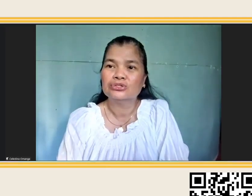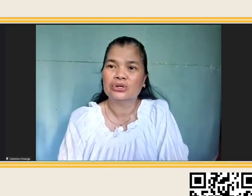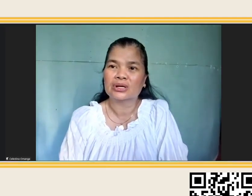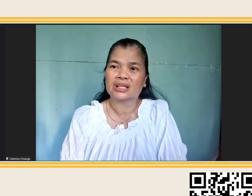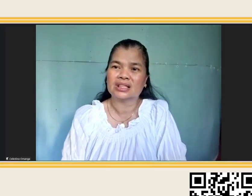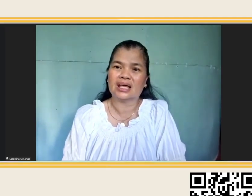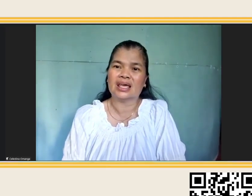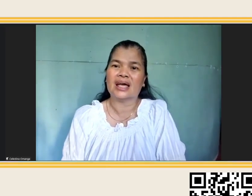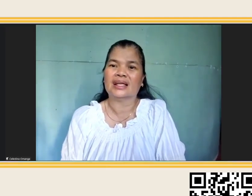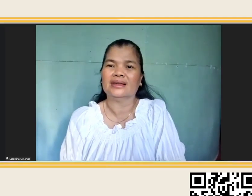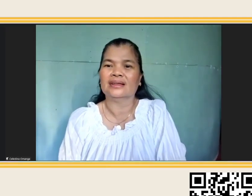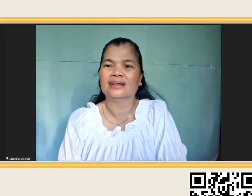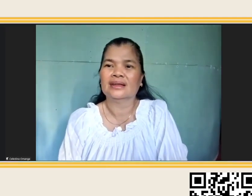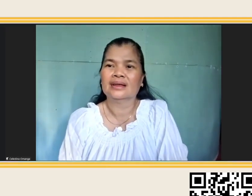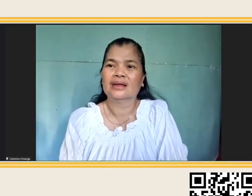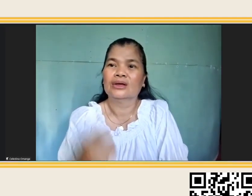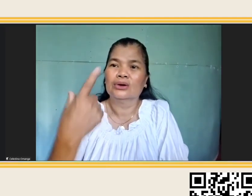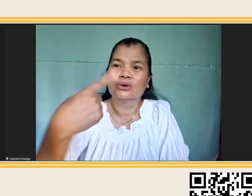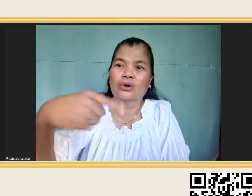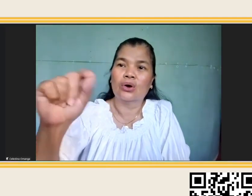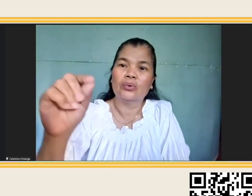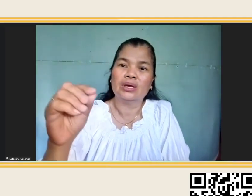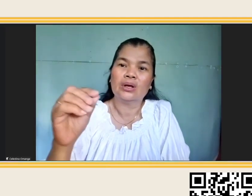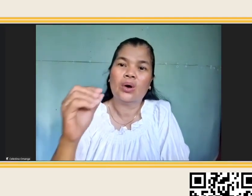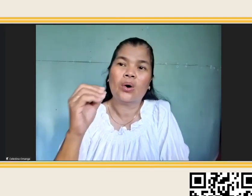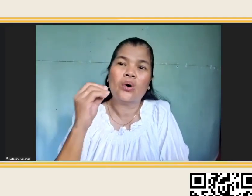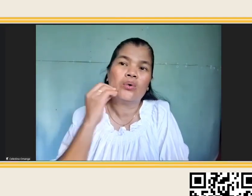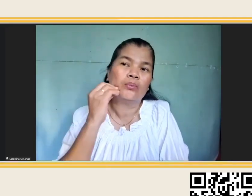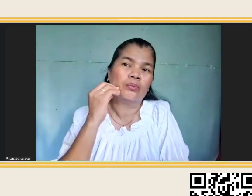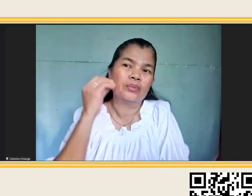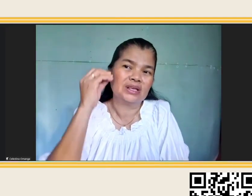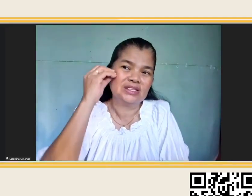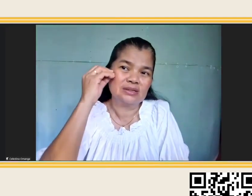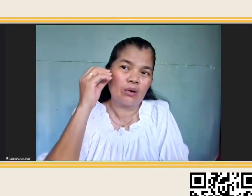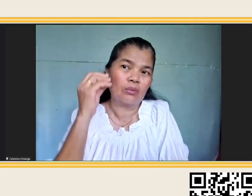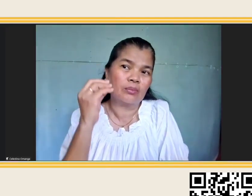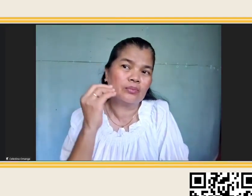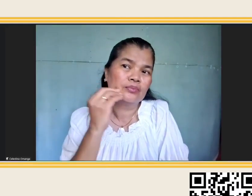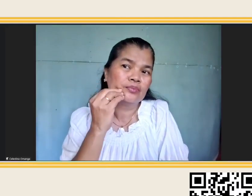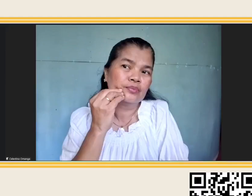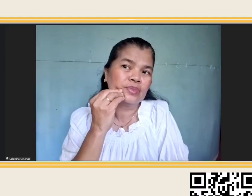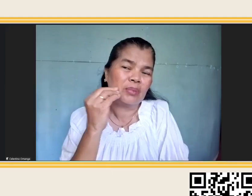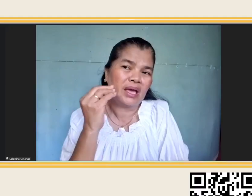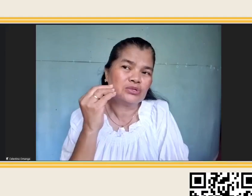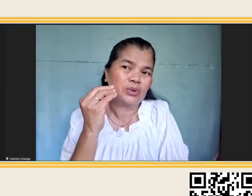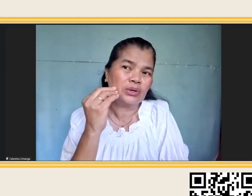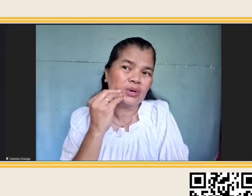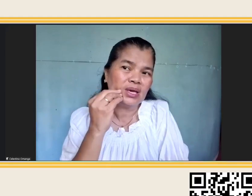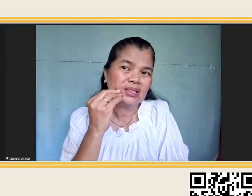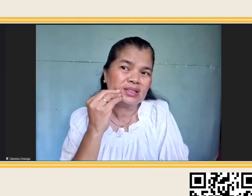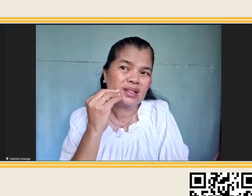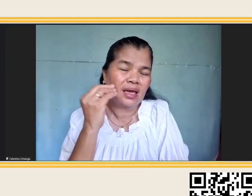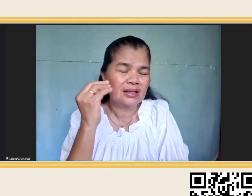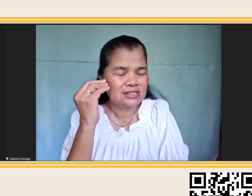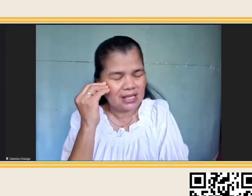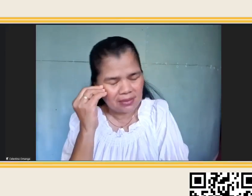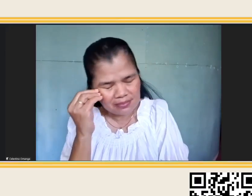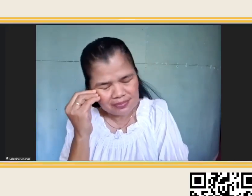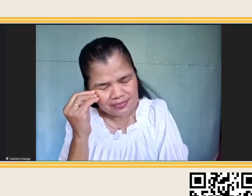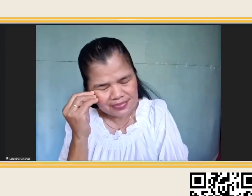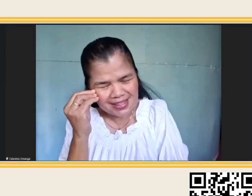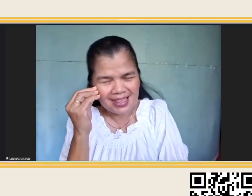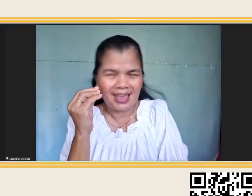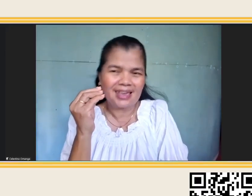Pero sinushortcut nila yan. Going home. This is home. Place where you eat and